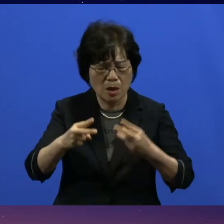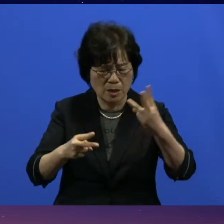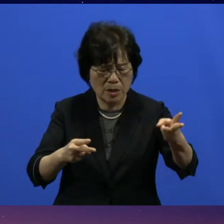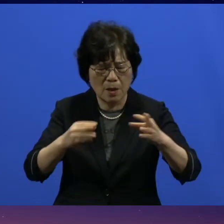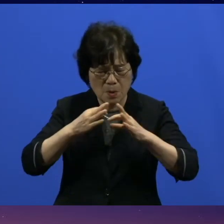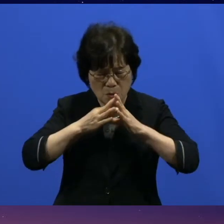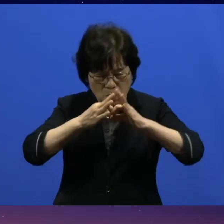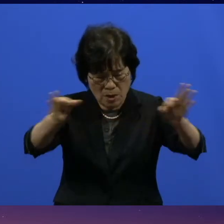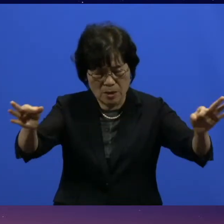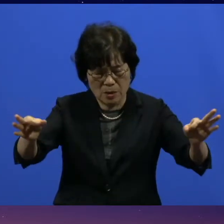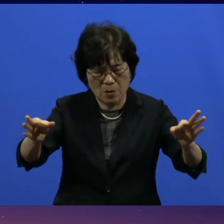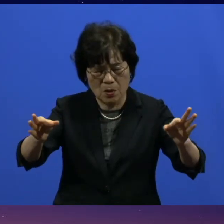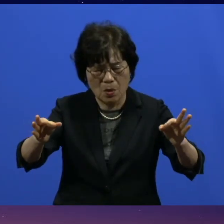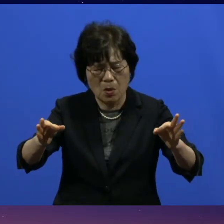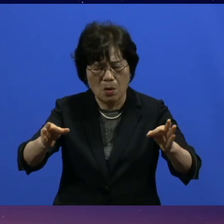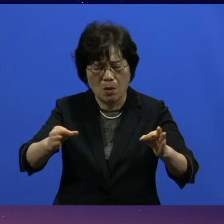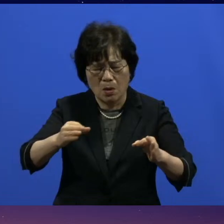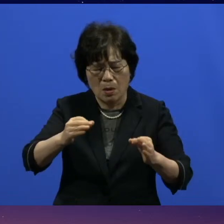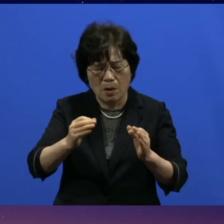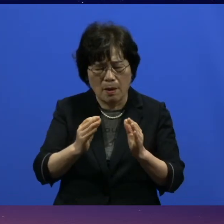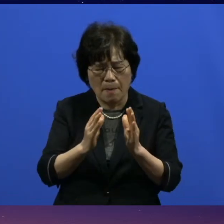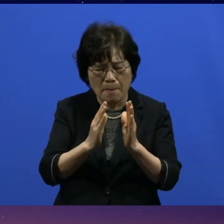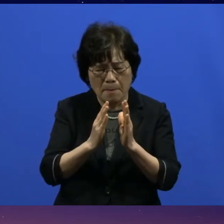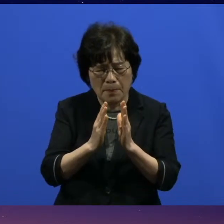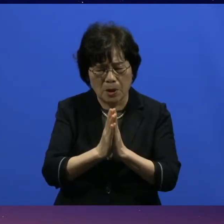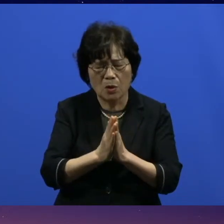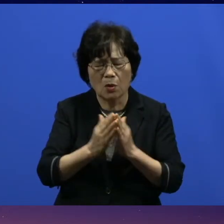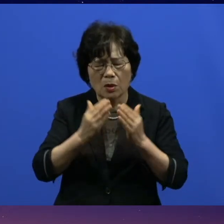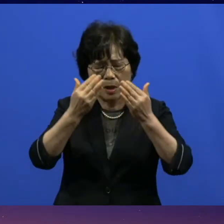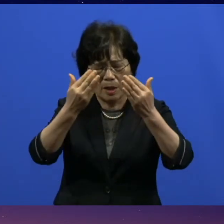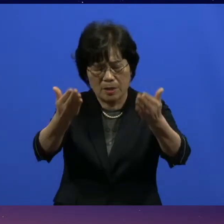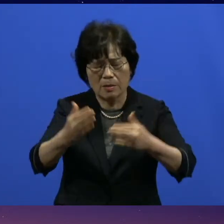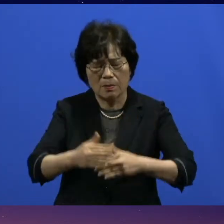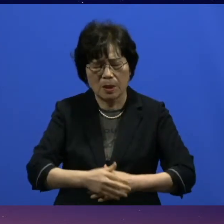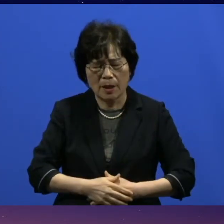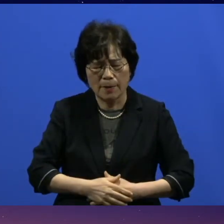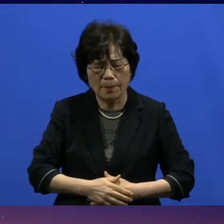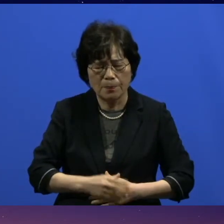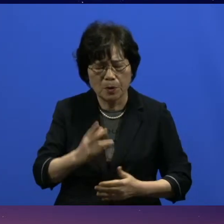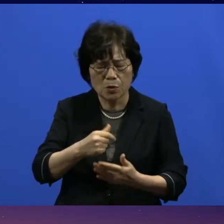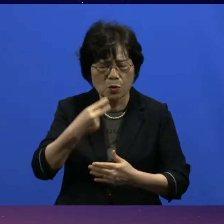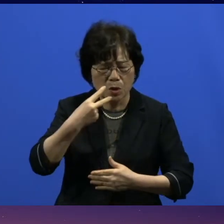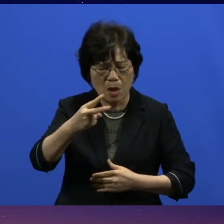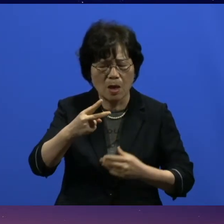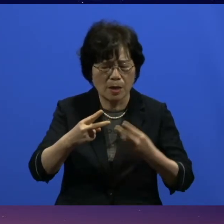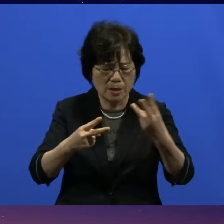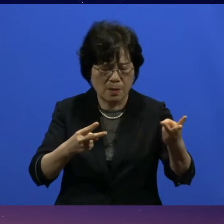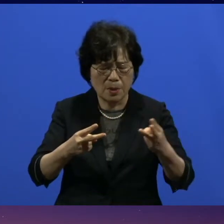이 말씀을 가지고 우리의 인생에 초점을 가지게 하여 주시옵소서. 주여, 세 번의